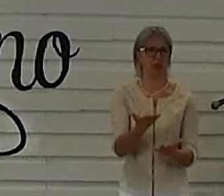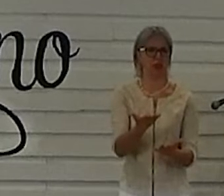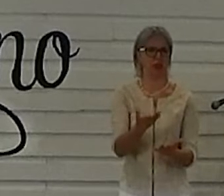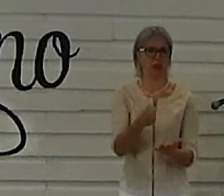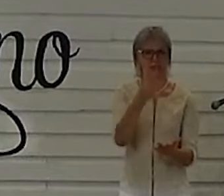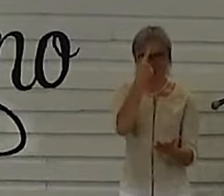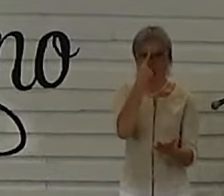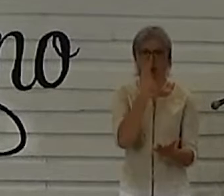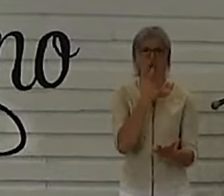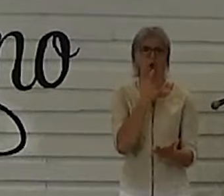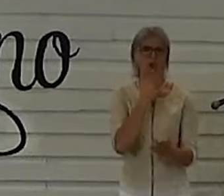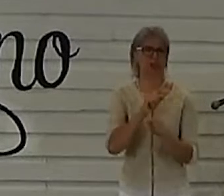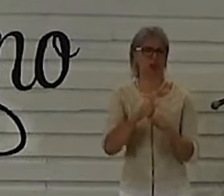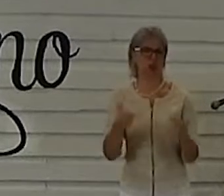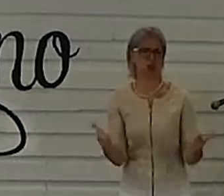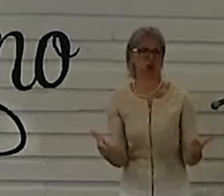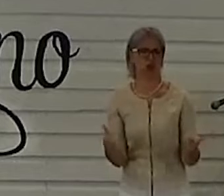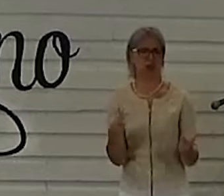Fedele,